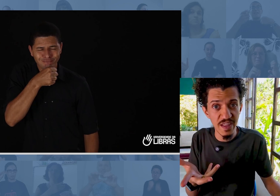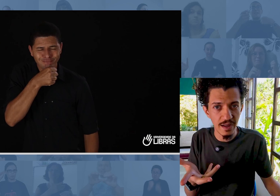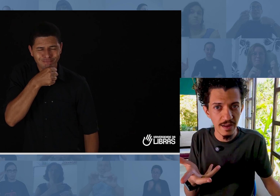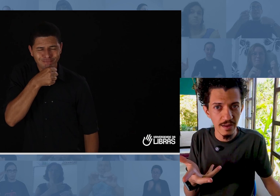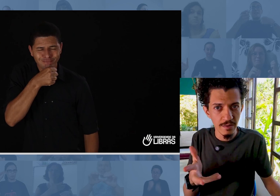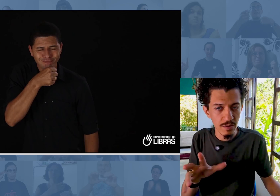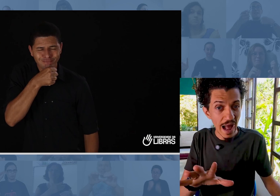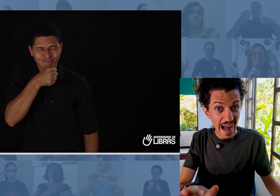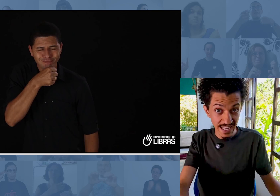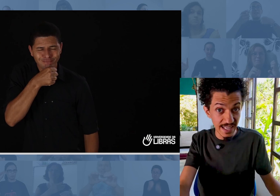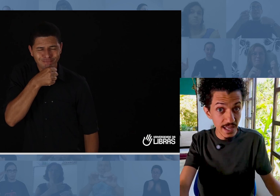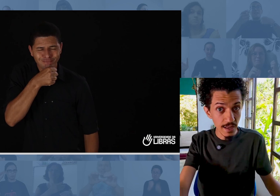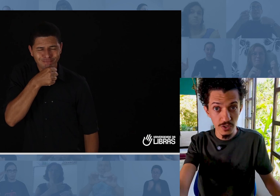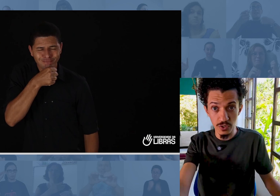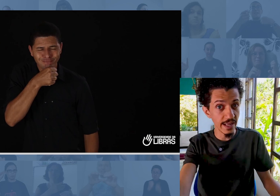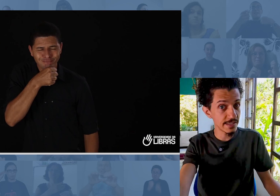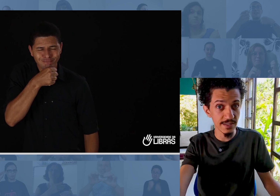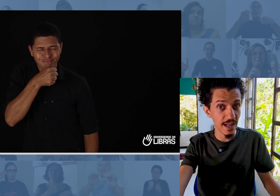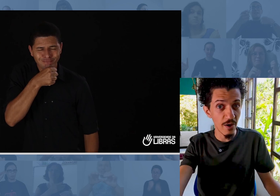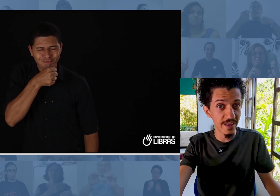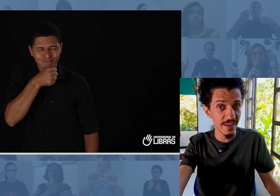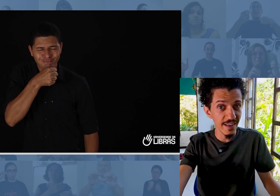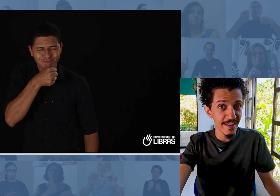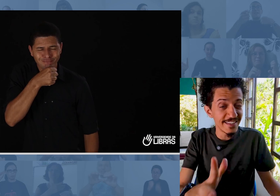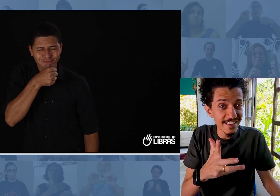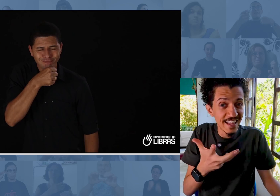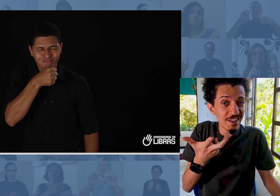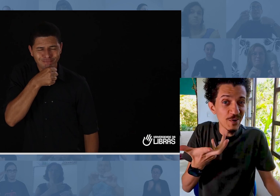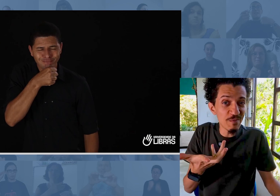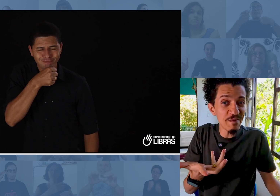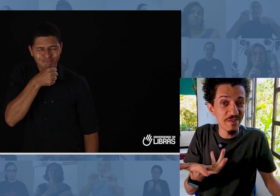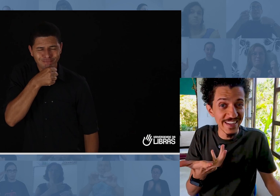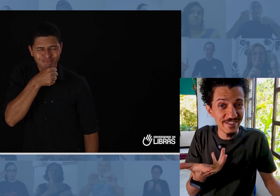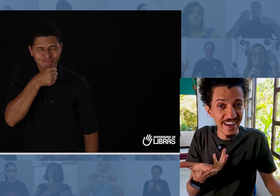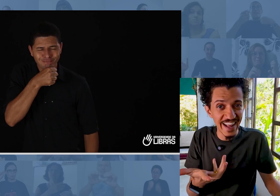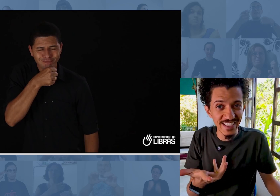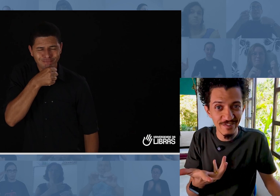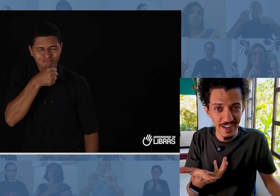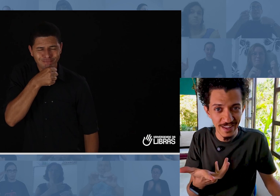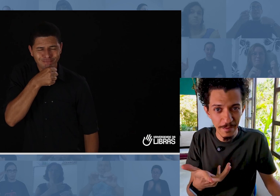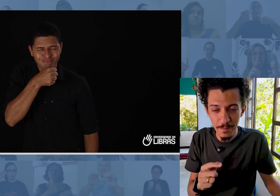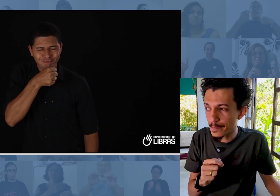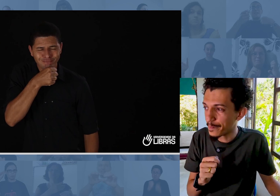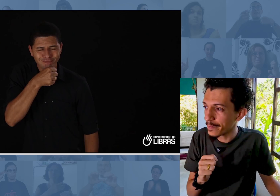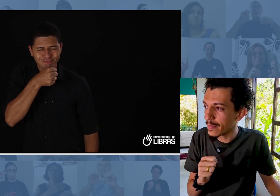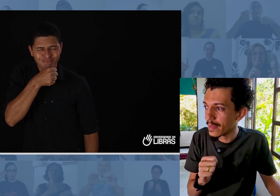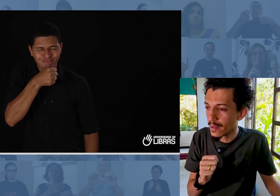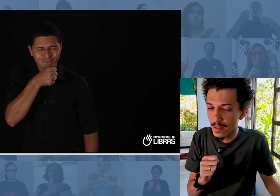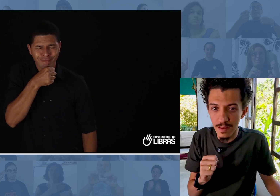vida. Então, aqui, só nesse sinal aqui, já tem toda uma vida diferente feita.